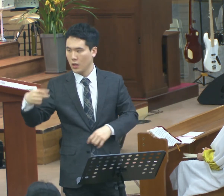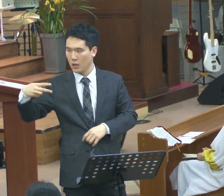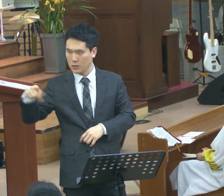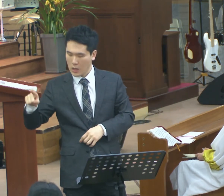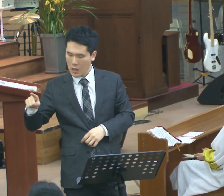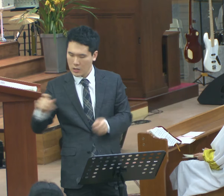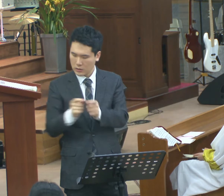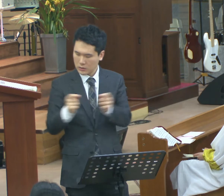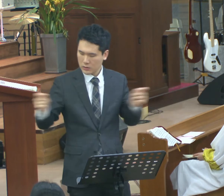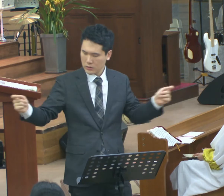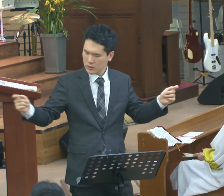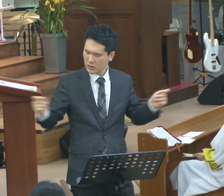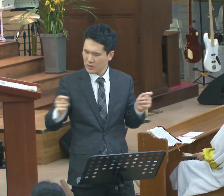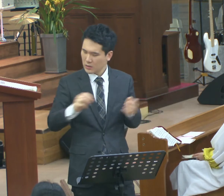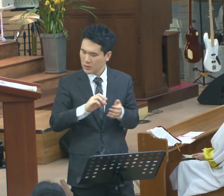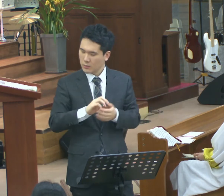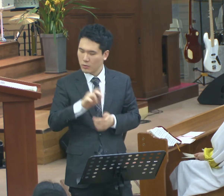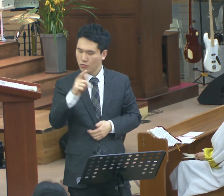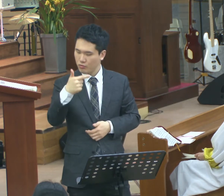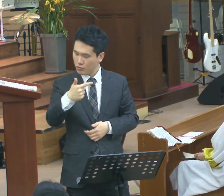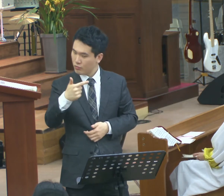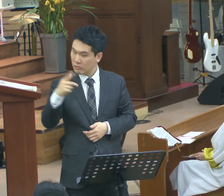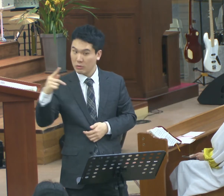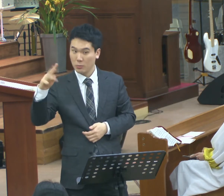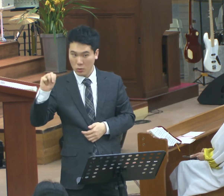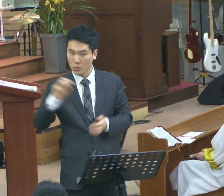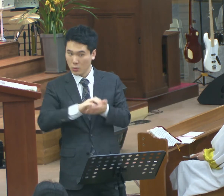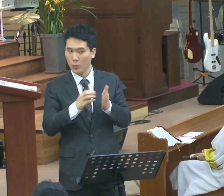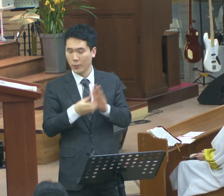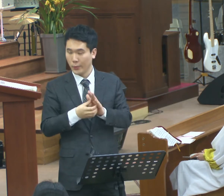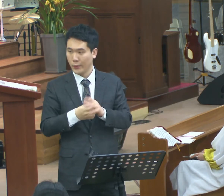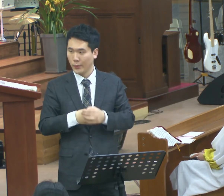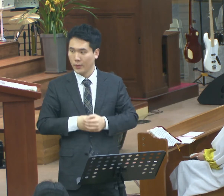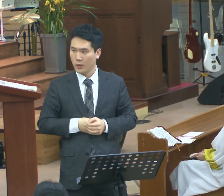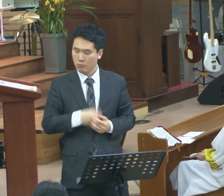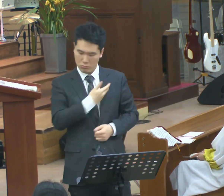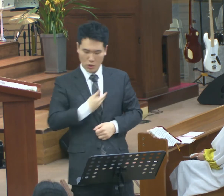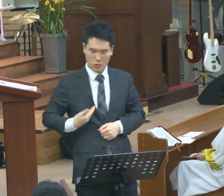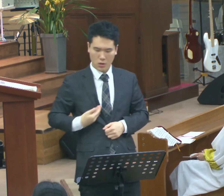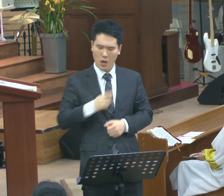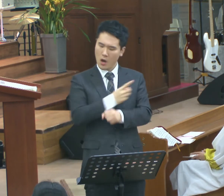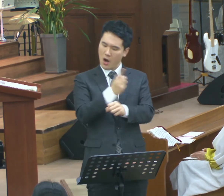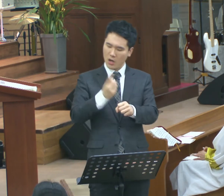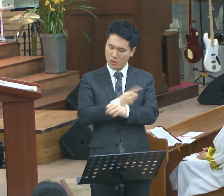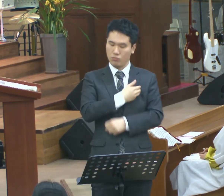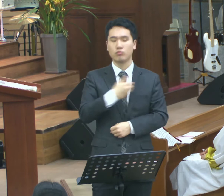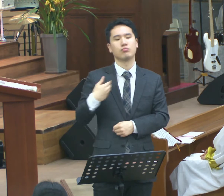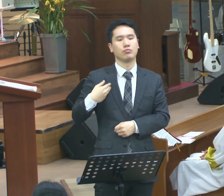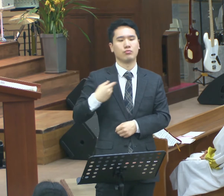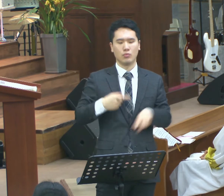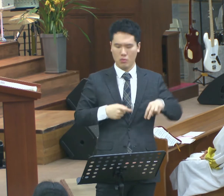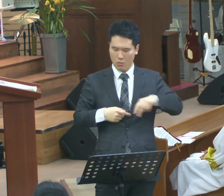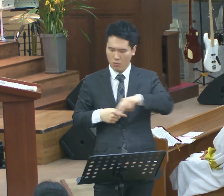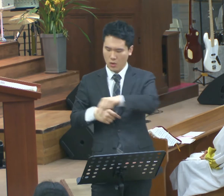6km? 그러면 제자들이 1시간이면 가요. 그런데 저물 때